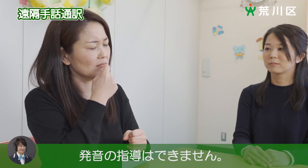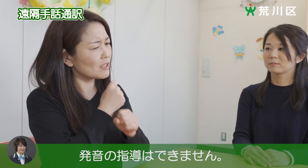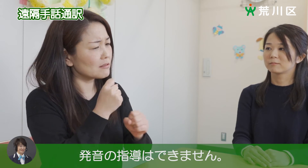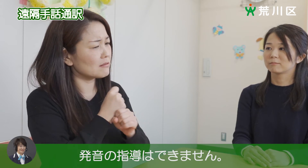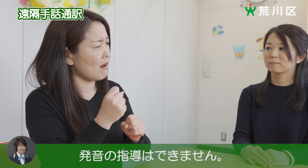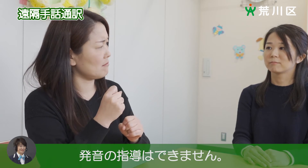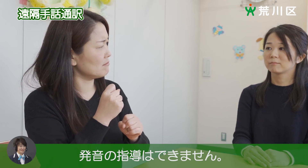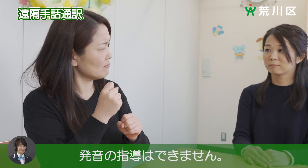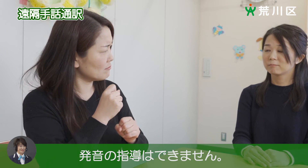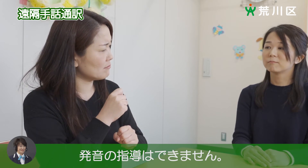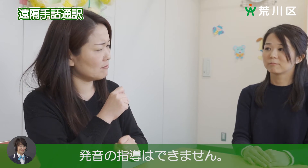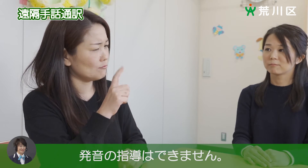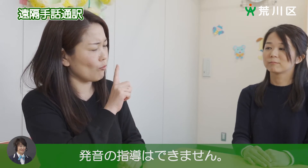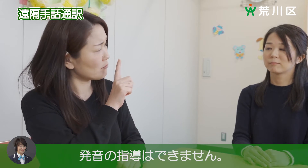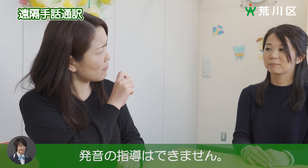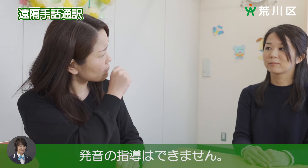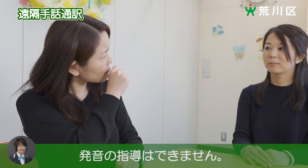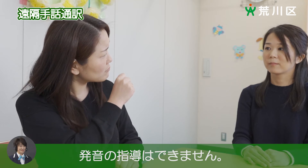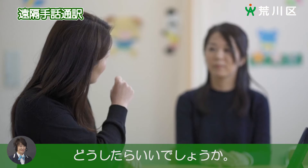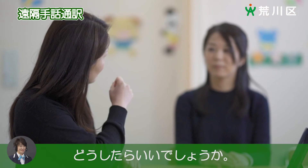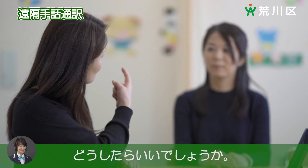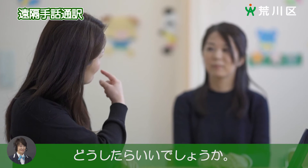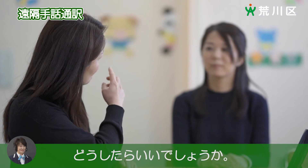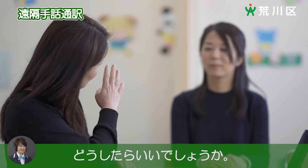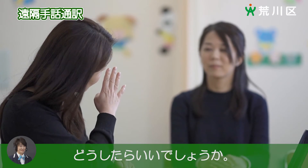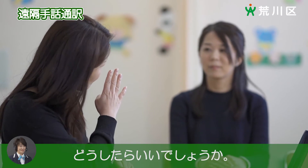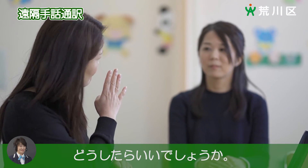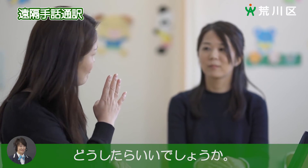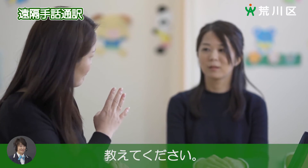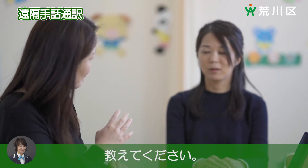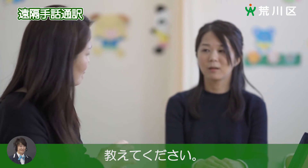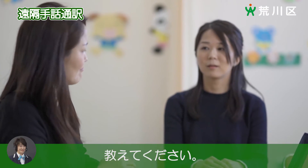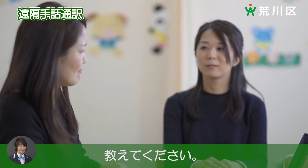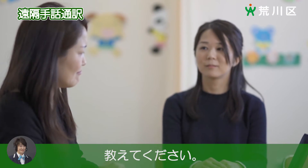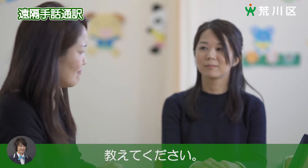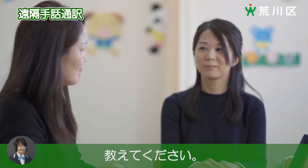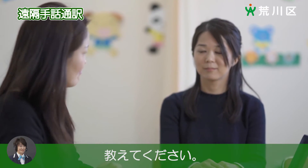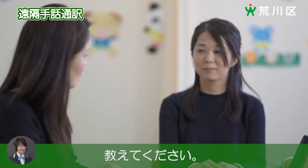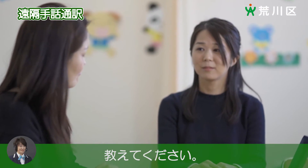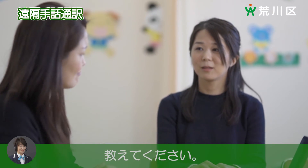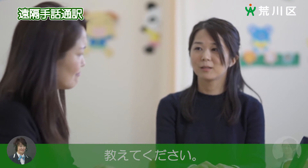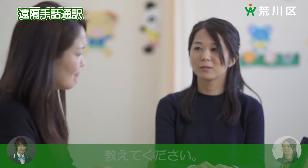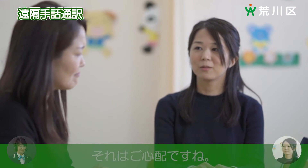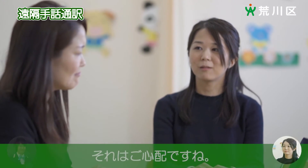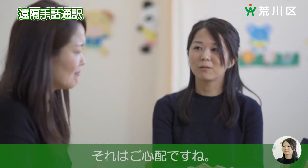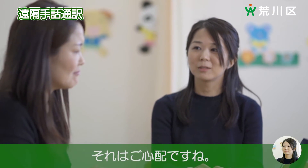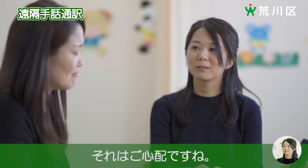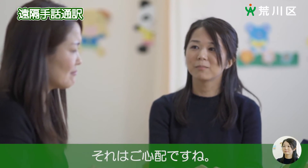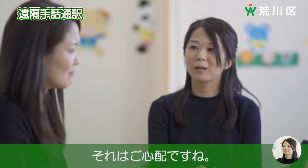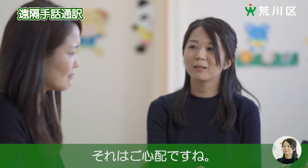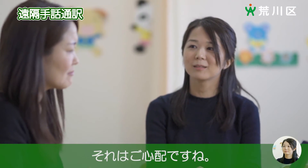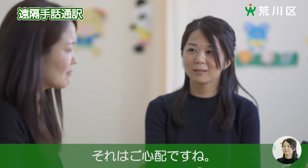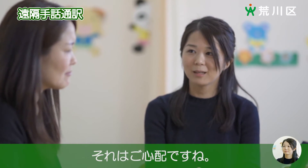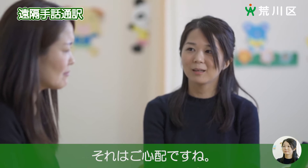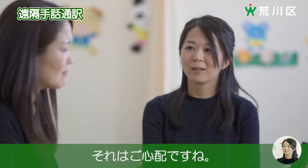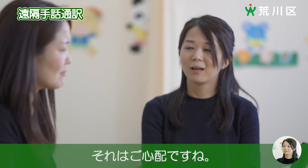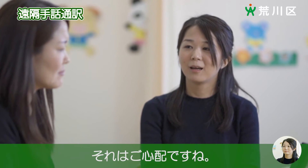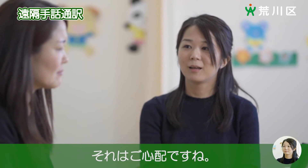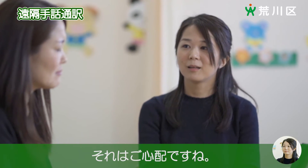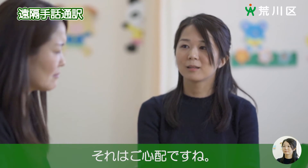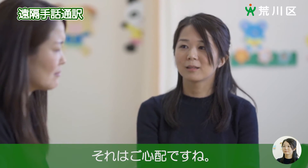発音の指導はできません。どうしたらいいでしょうか、教えてください。 それはご心配です